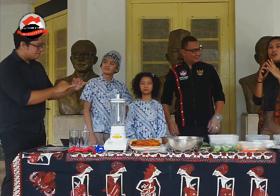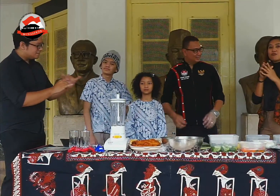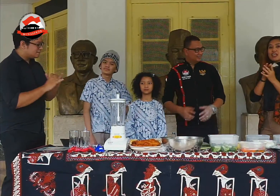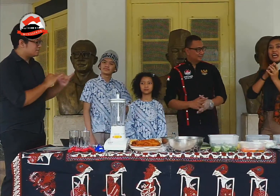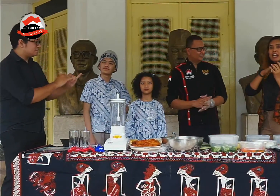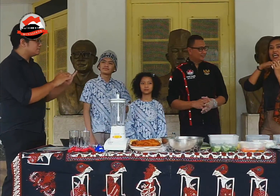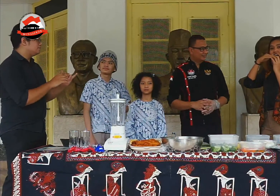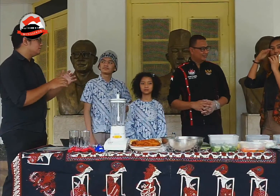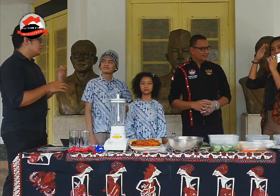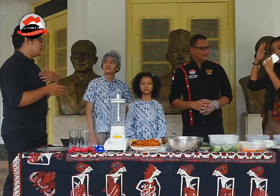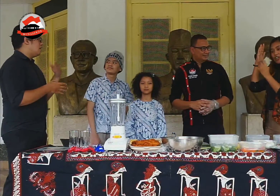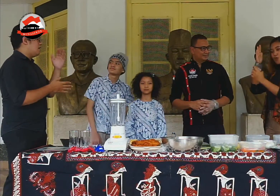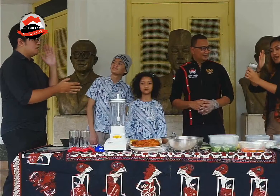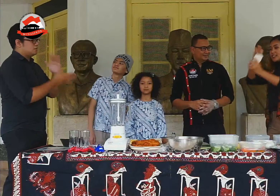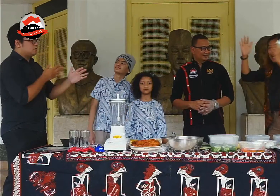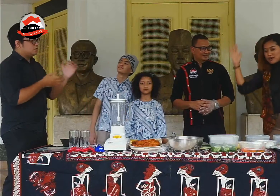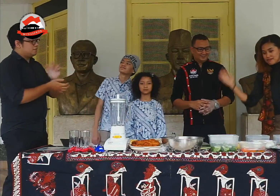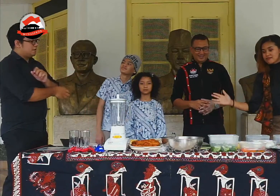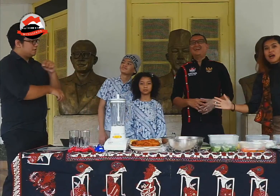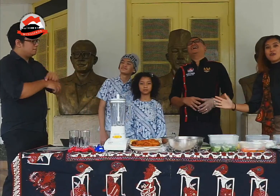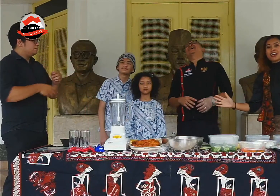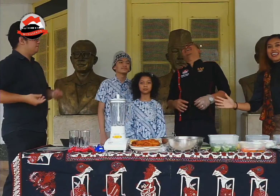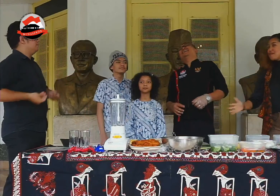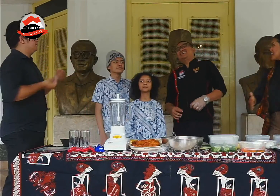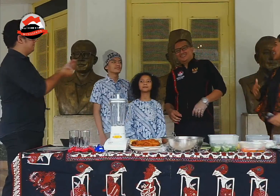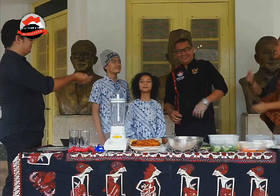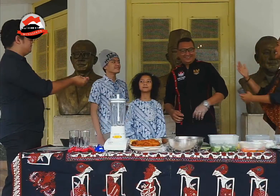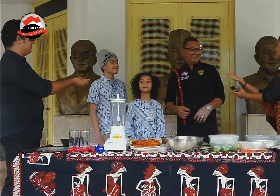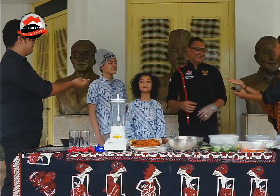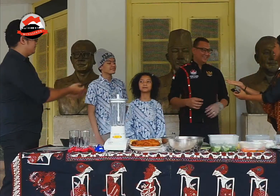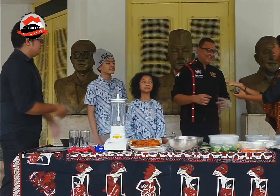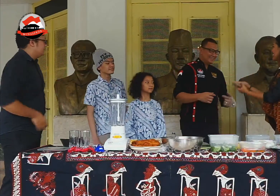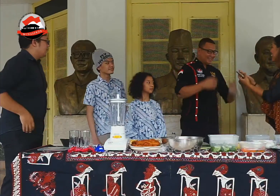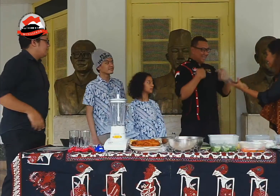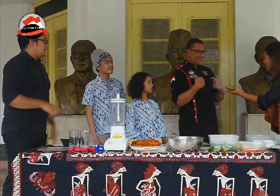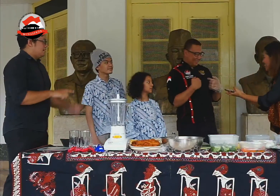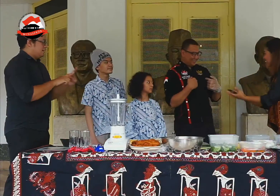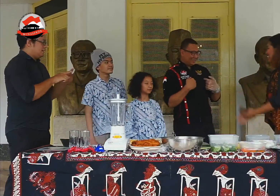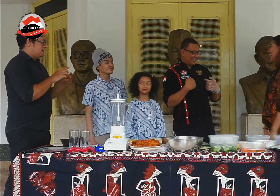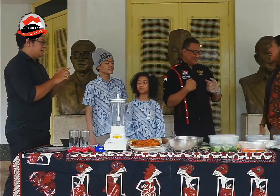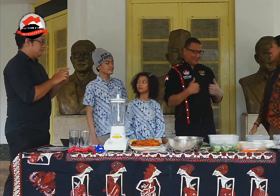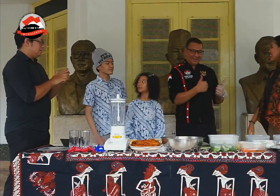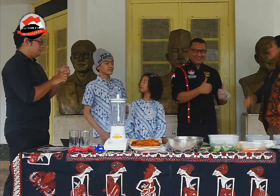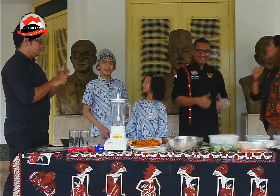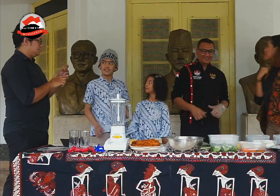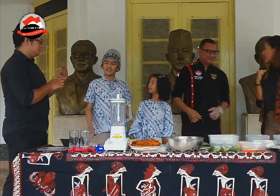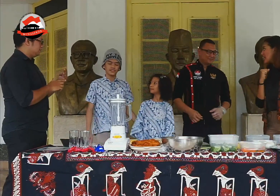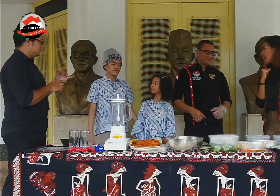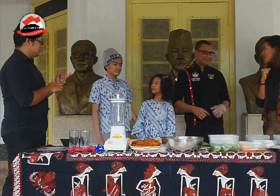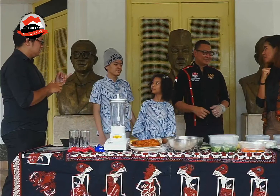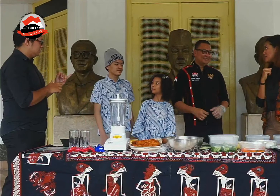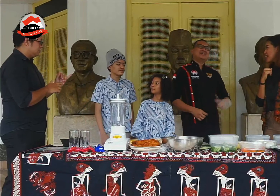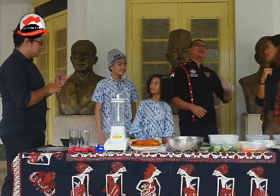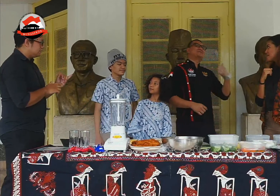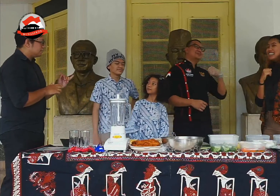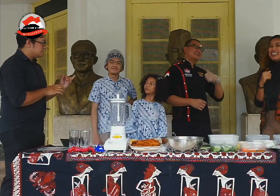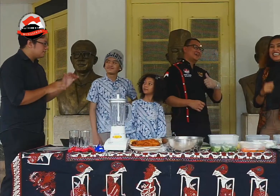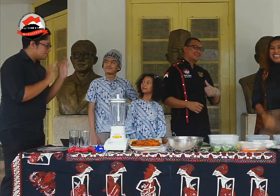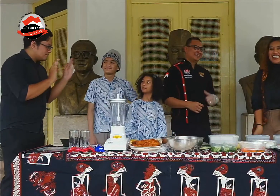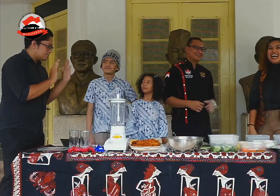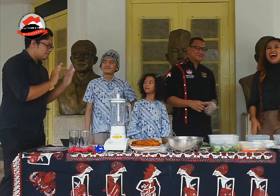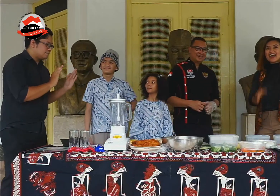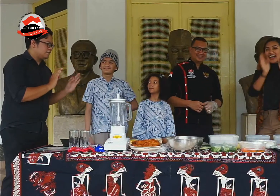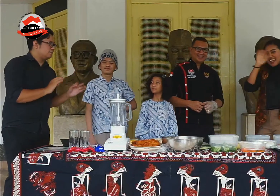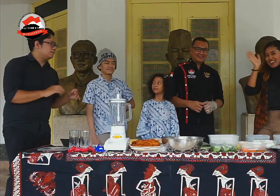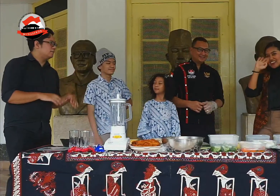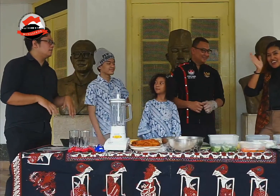aja aku berikan kuasa panggung ini kepada Chef Henry. Jadi saya yang gantian ya? Nanti, okay. Nanti panggil lagi aku, tapi Chef. Siap, Mbak Linda.